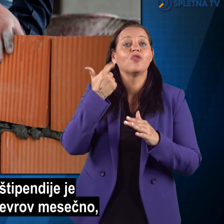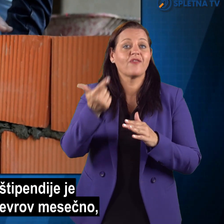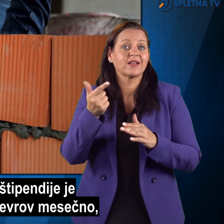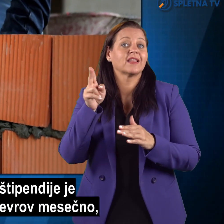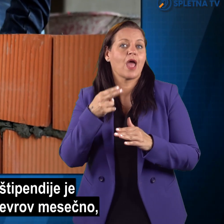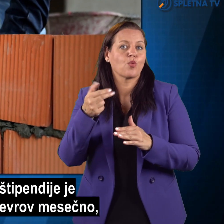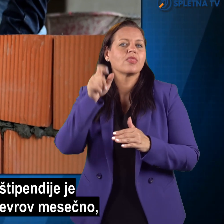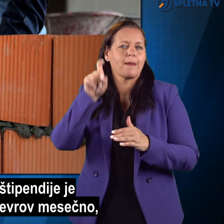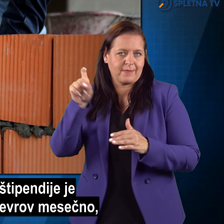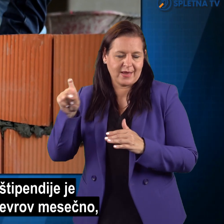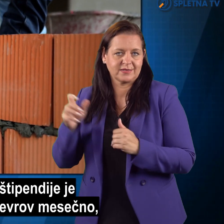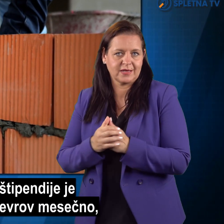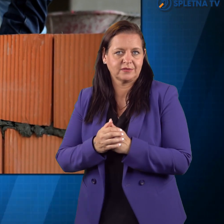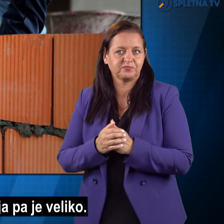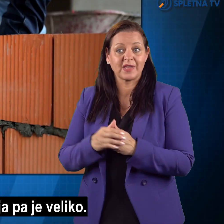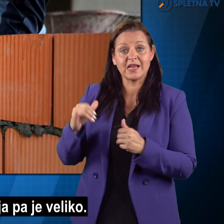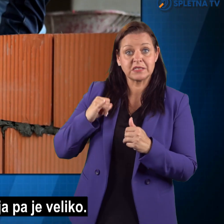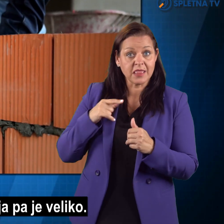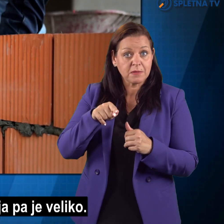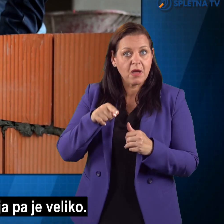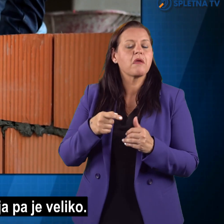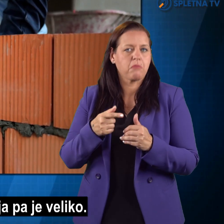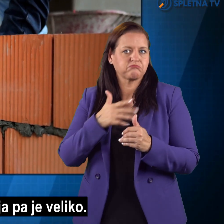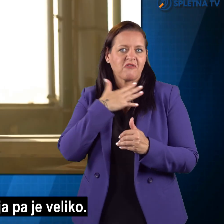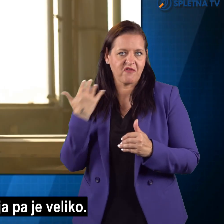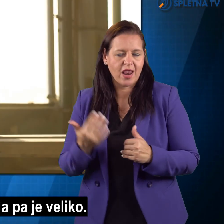mesečno. Zanimanja pa je veliko.